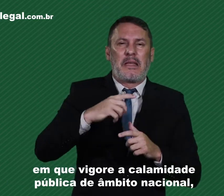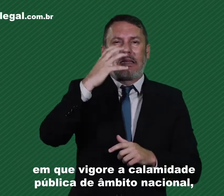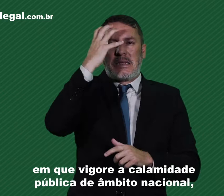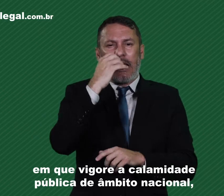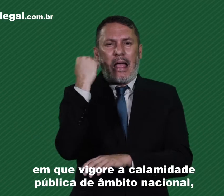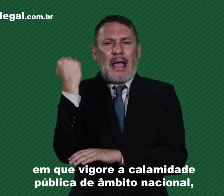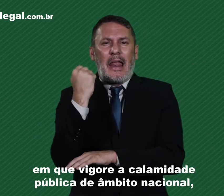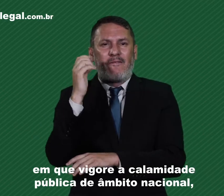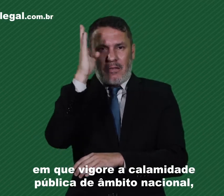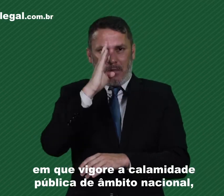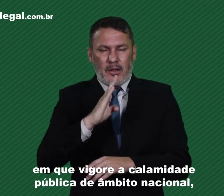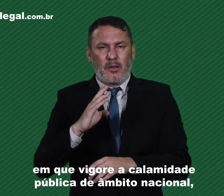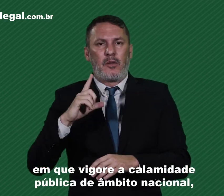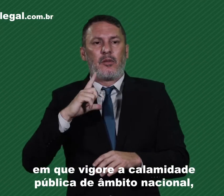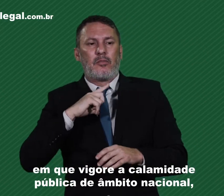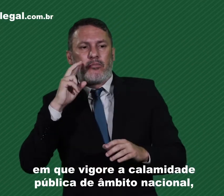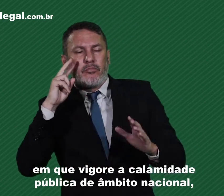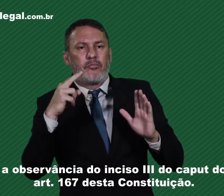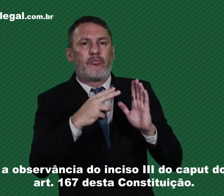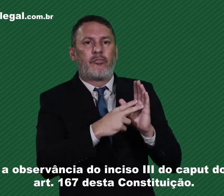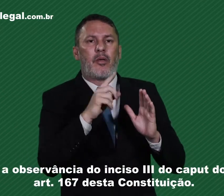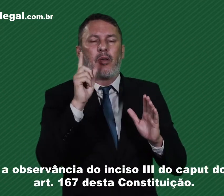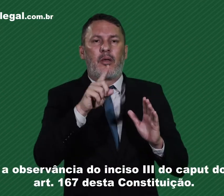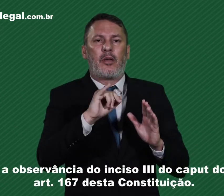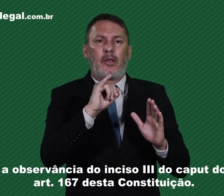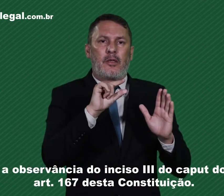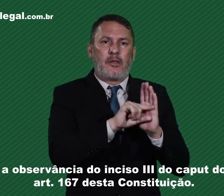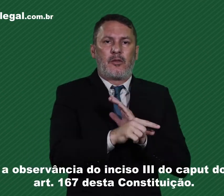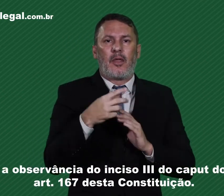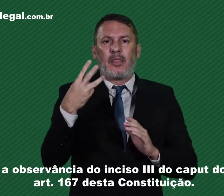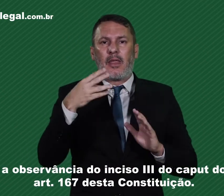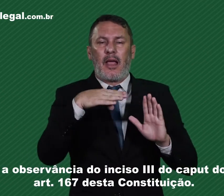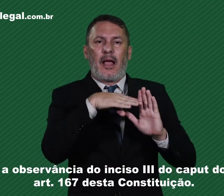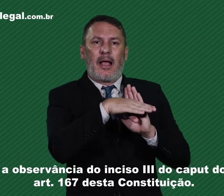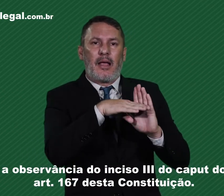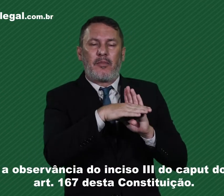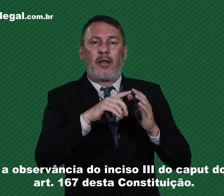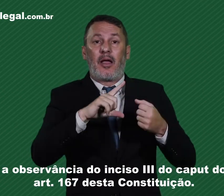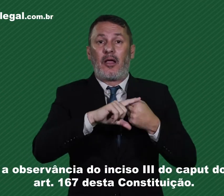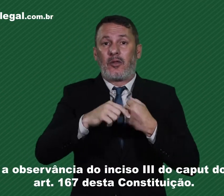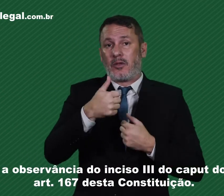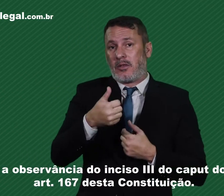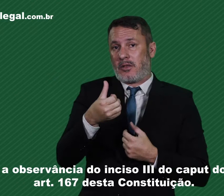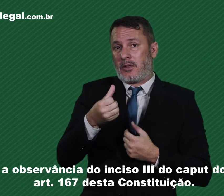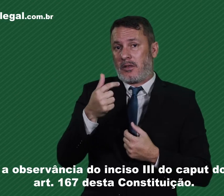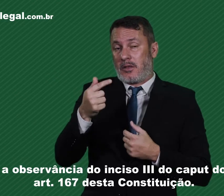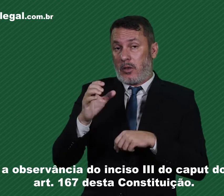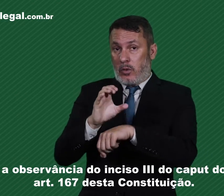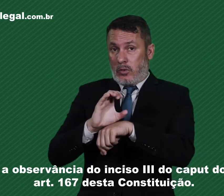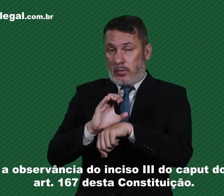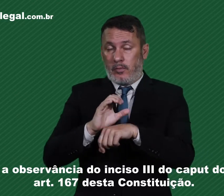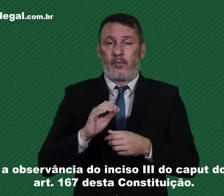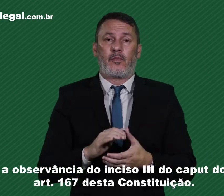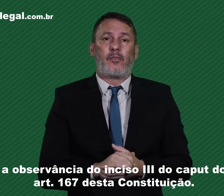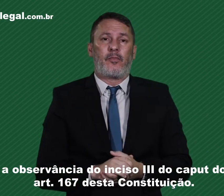calamidade pública de âmbito nacional a observância do inciso 3 do caput do artigo 167